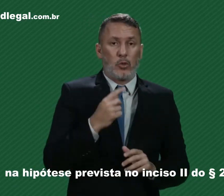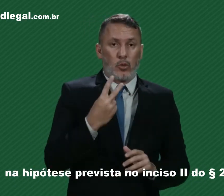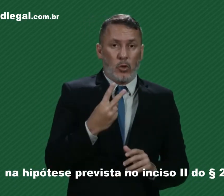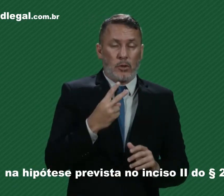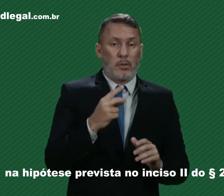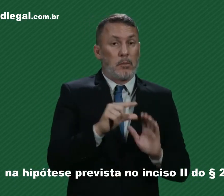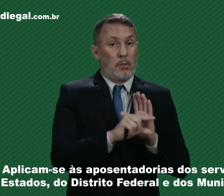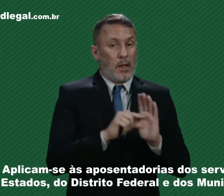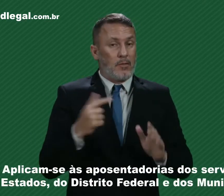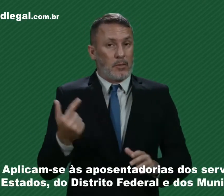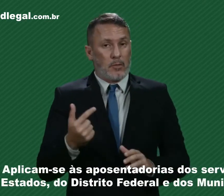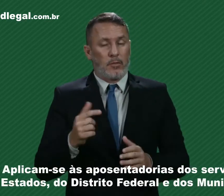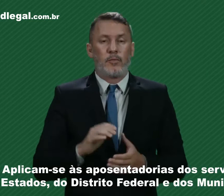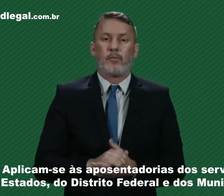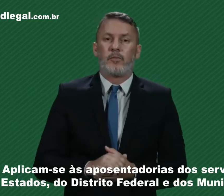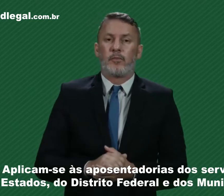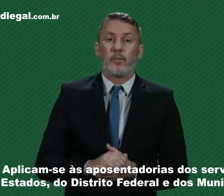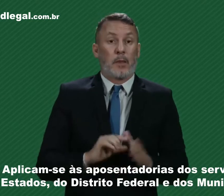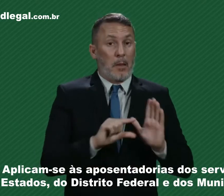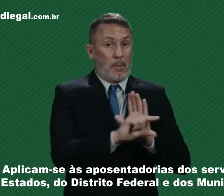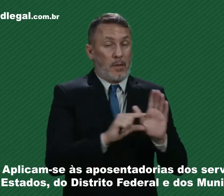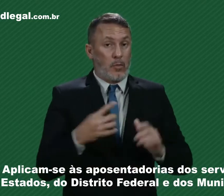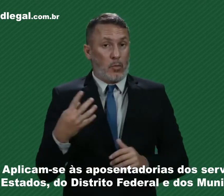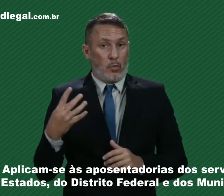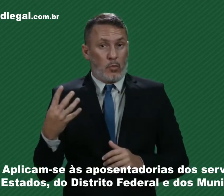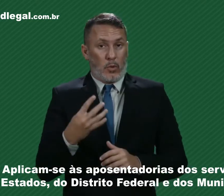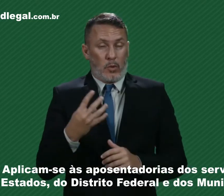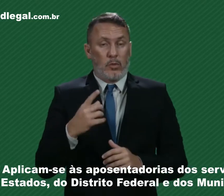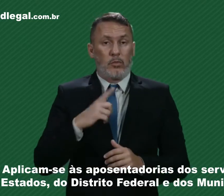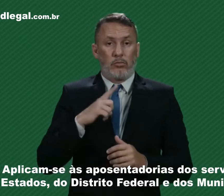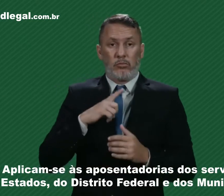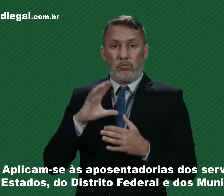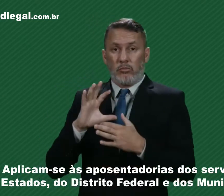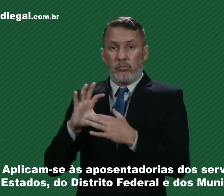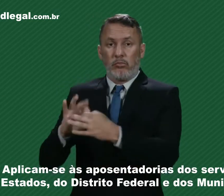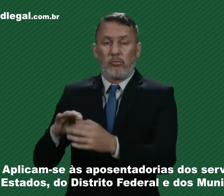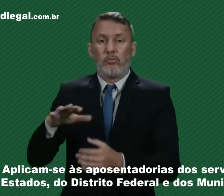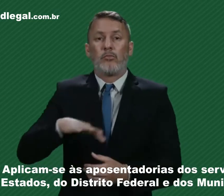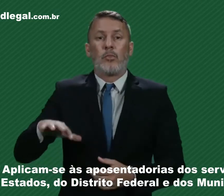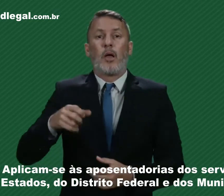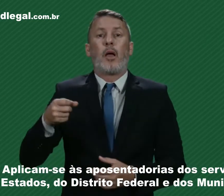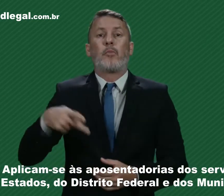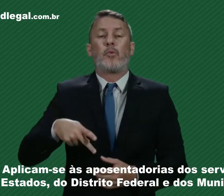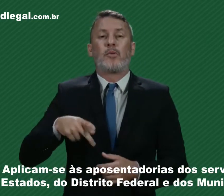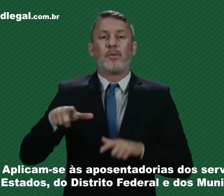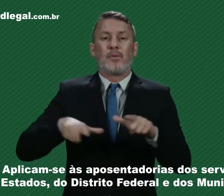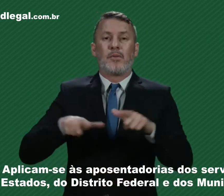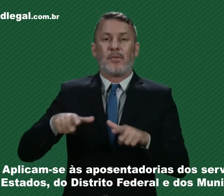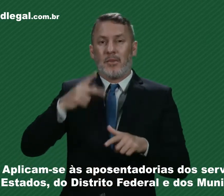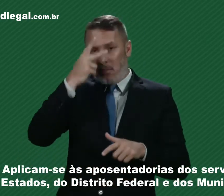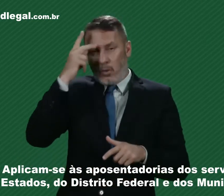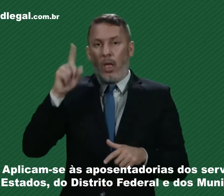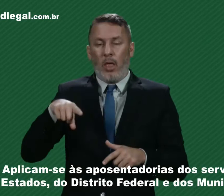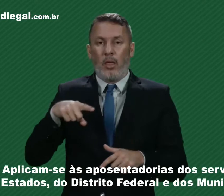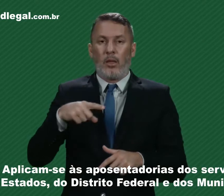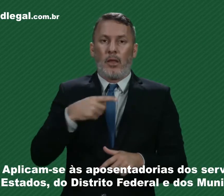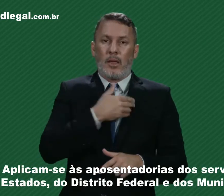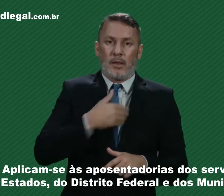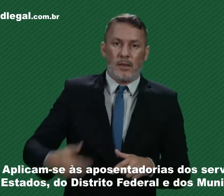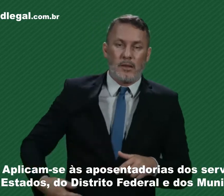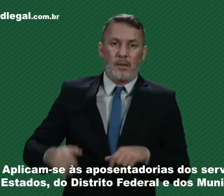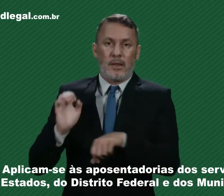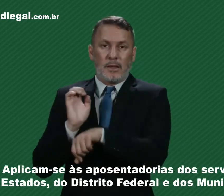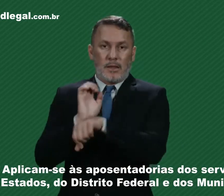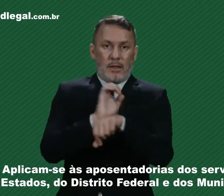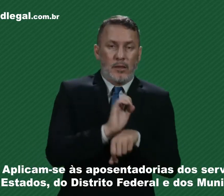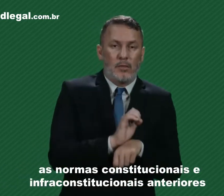parágrafo 2º. Parágrafo 4º. Aplicam-se às aposentadorias dos servidores dos Estados, do Distrito Federal e